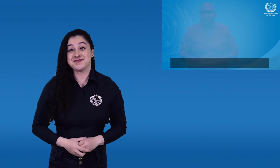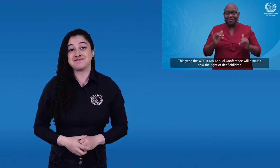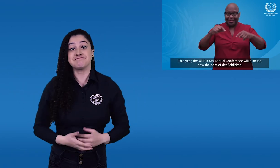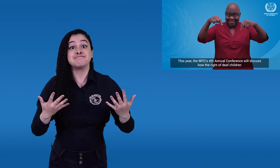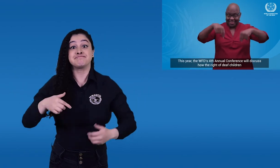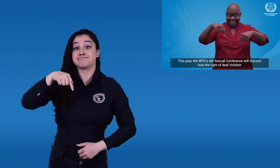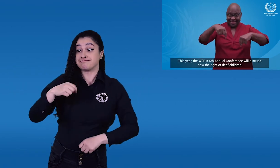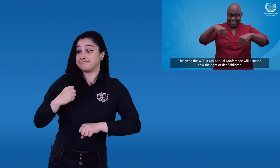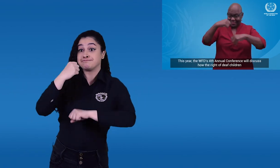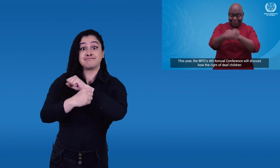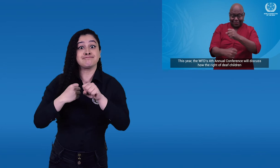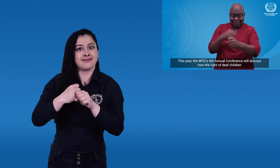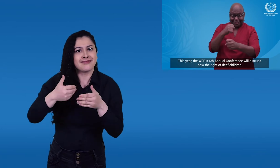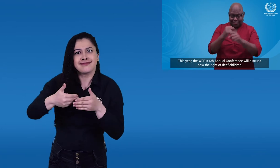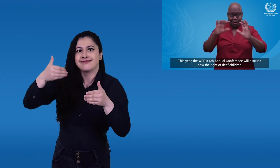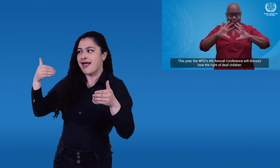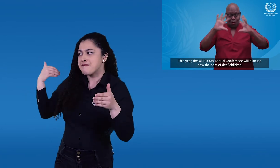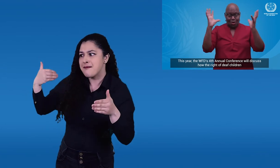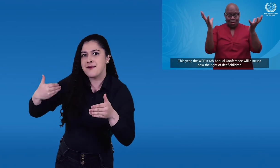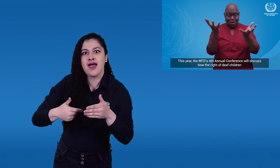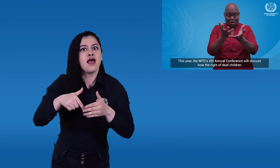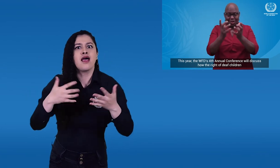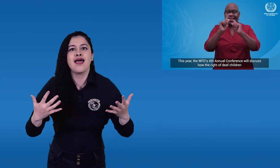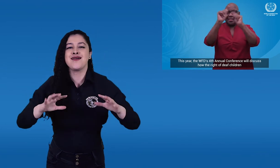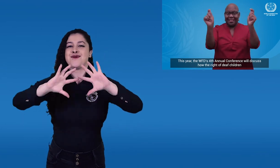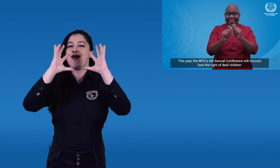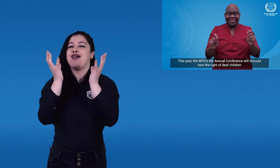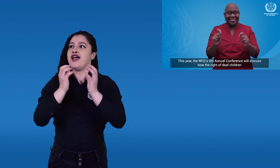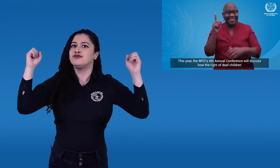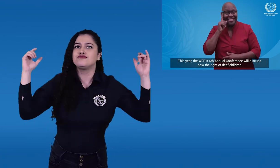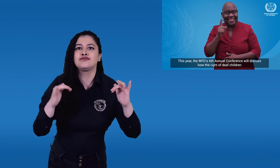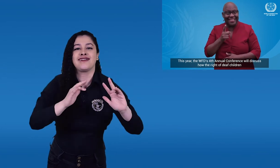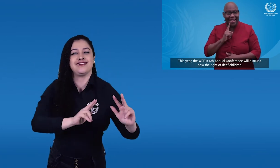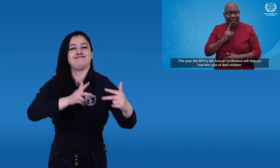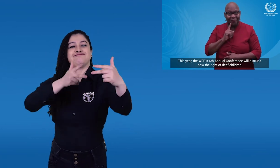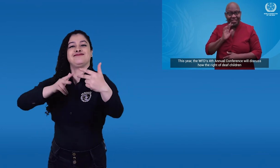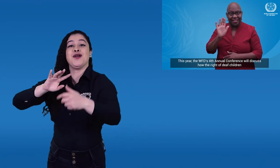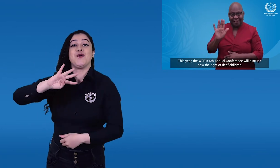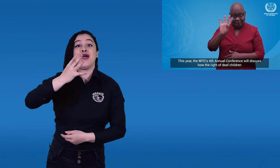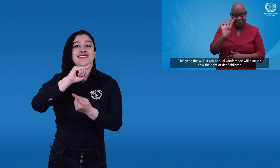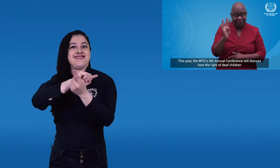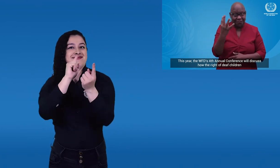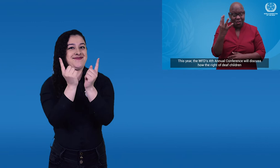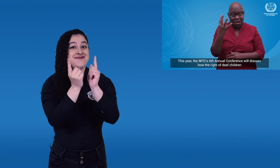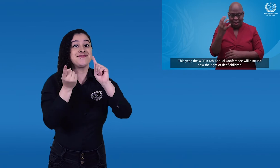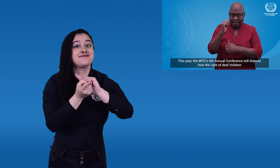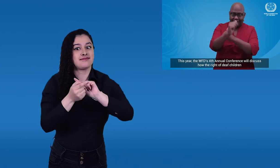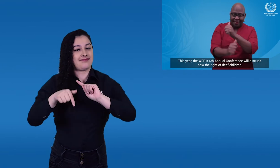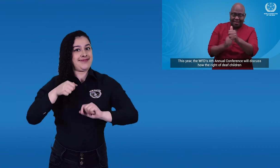Este año, la cuarta conferencia anual de la WFD,